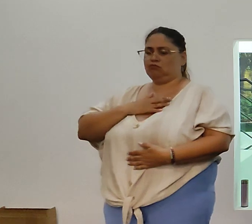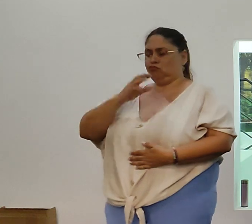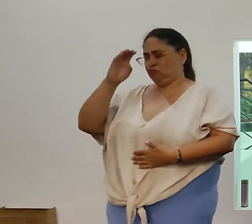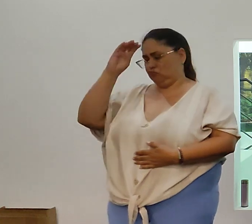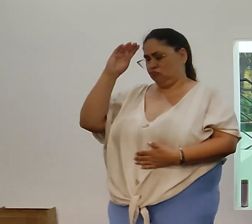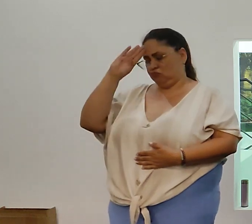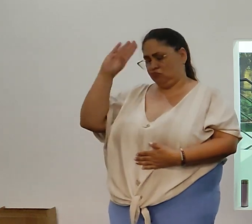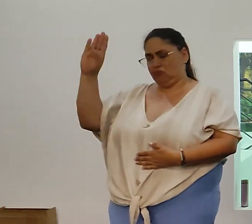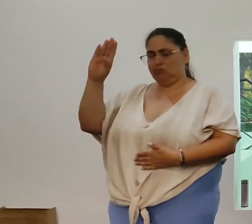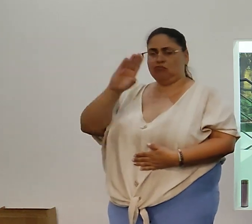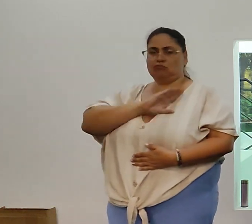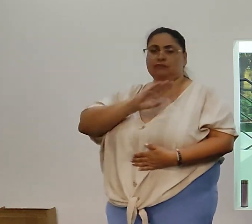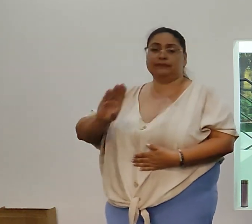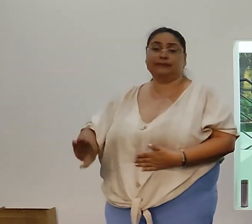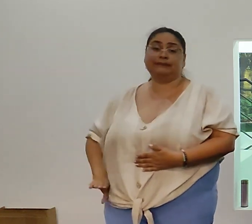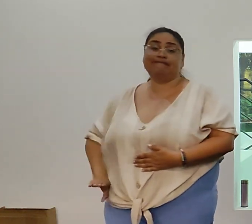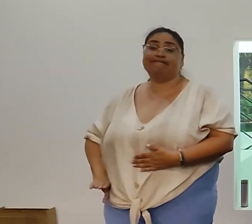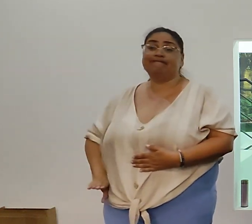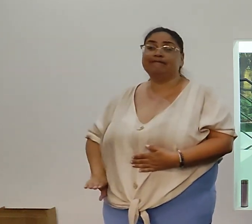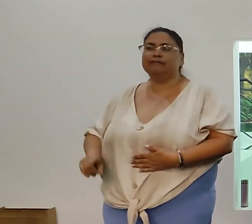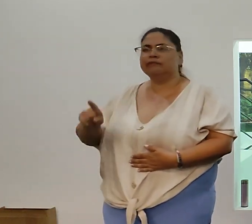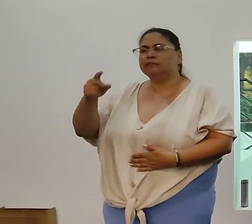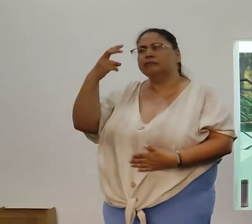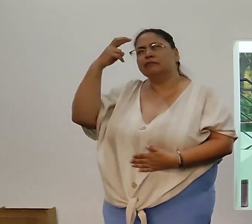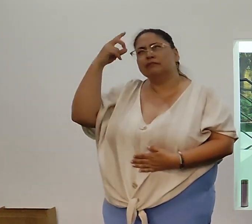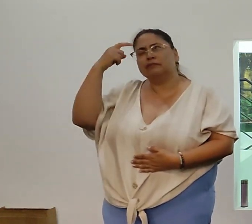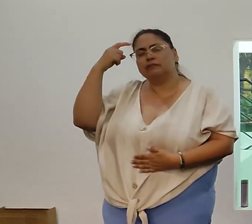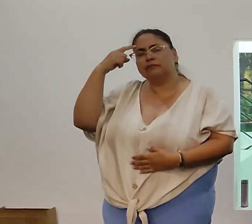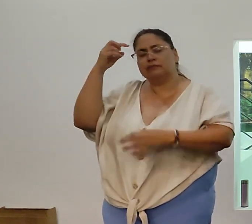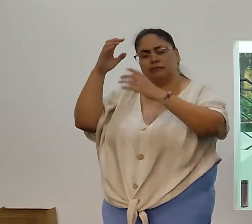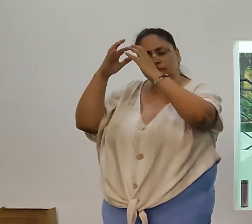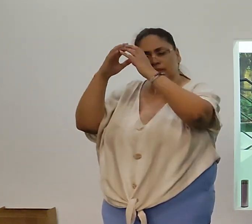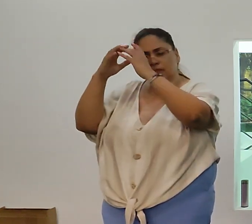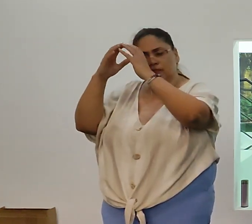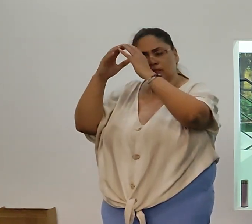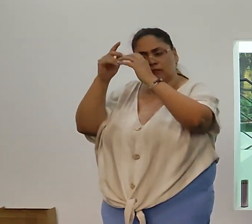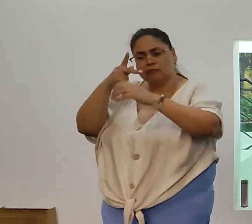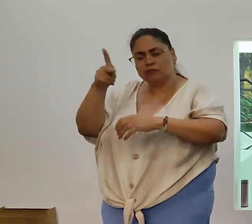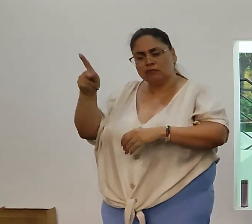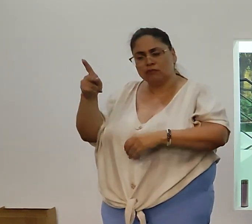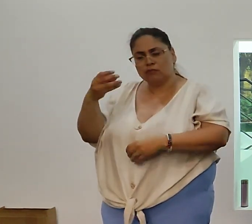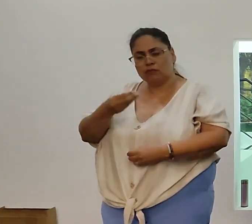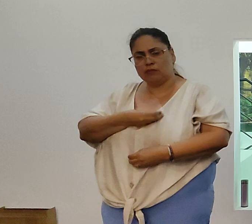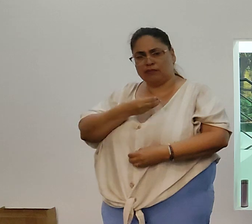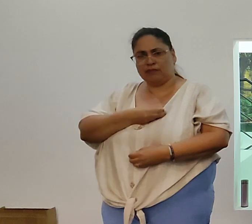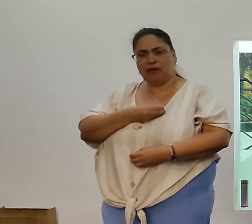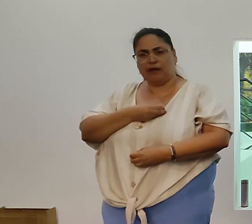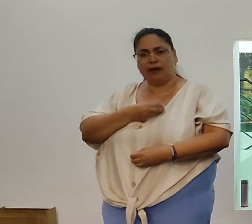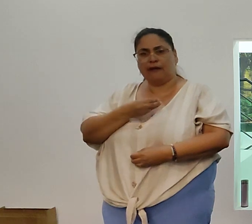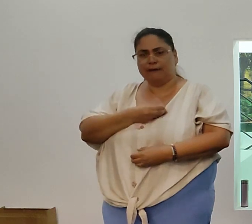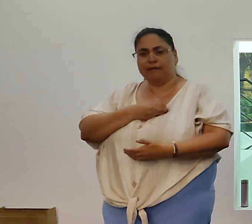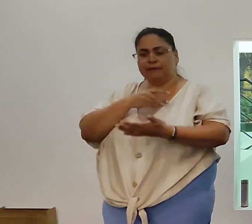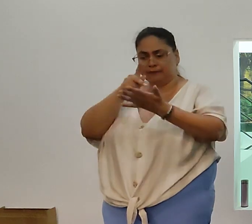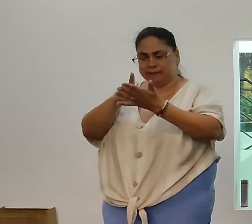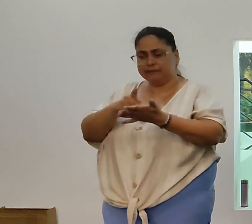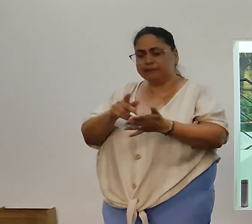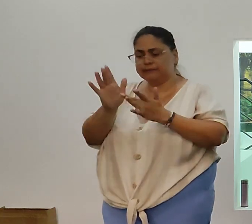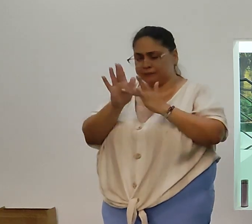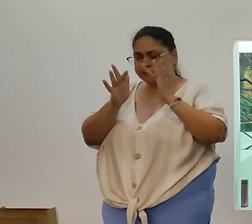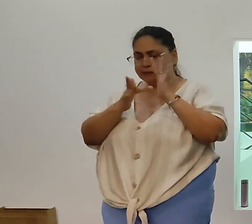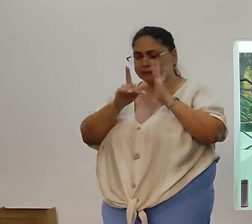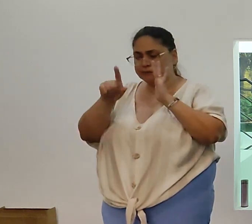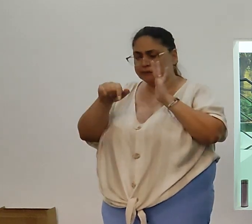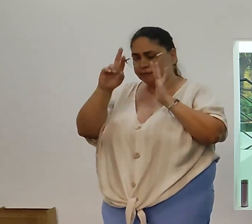é Cristo. Mas agora analise a sua vida e a prática da sua vida. Jesus é o Senhor? Jesus